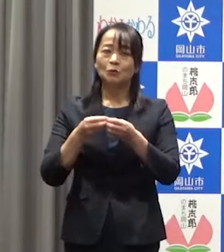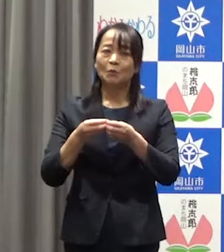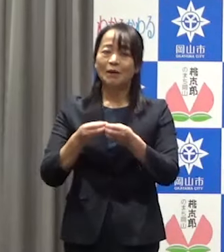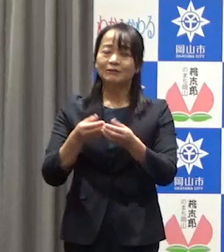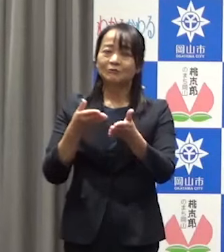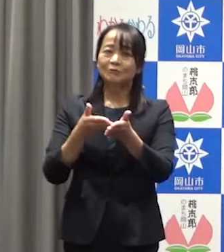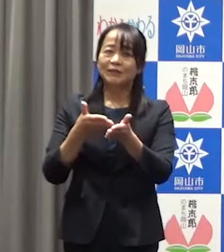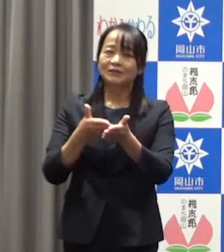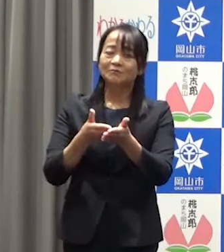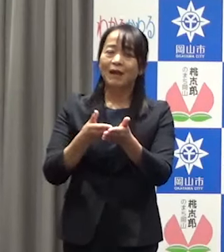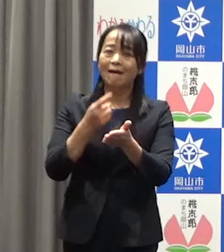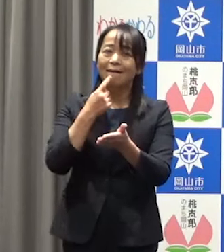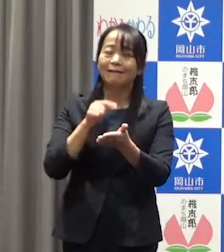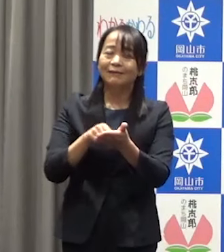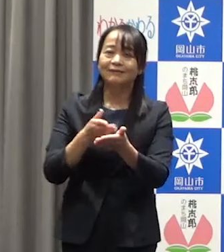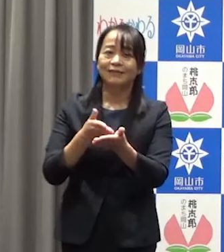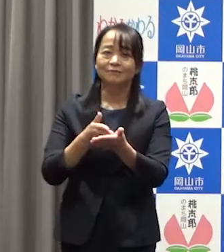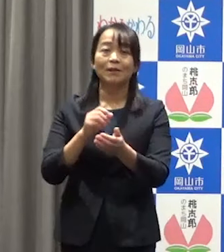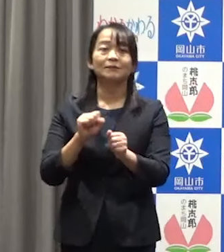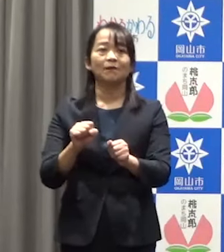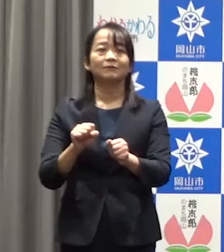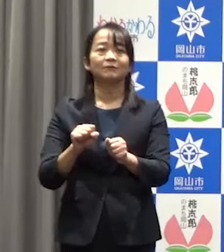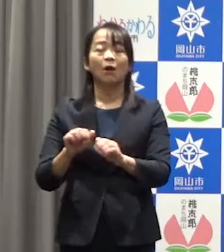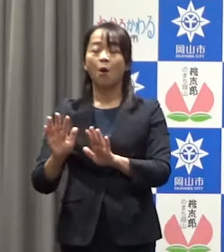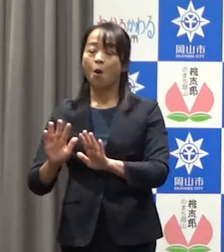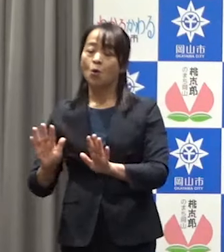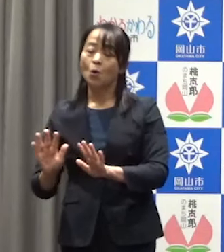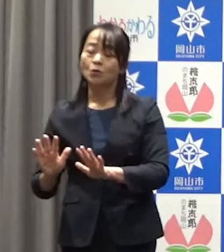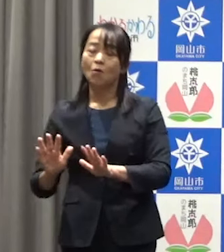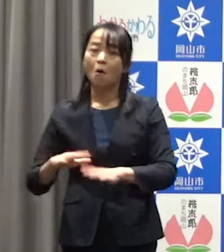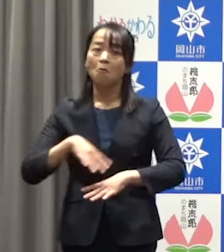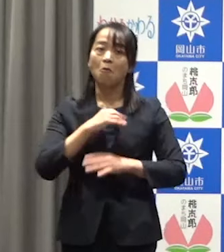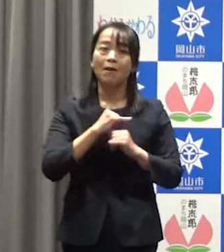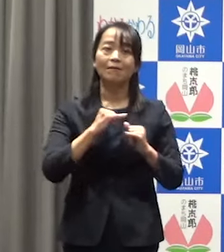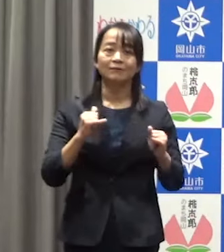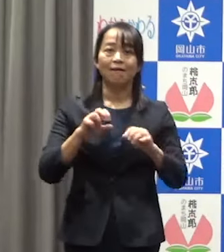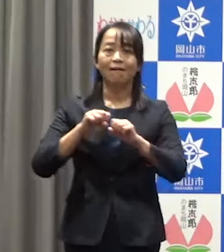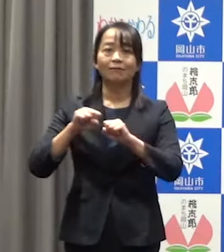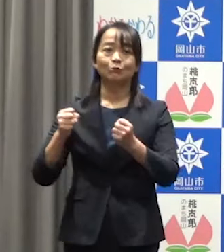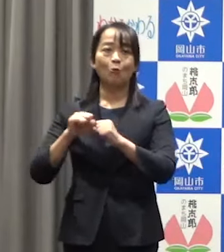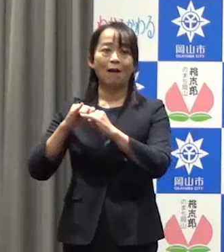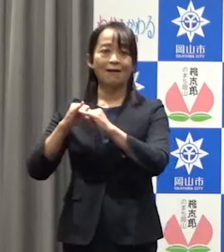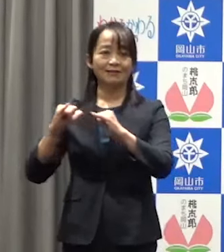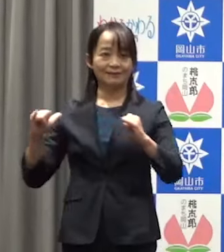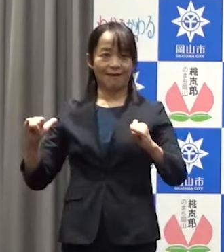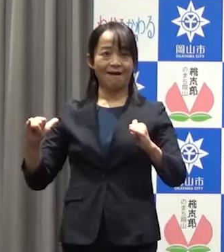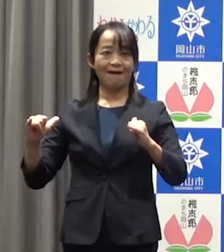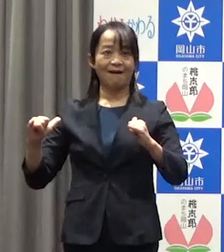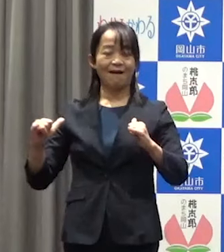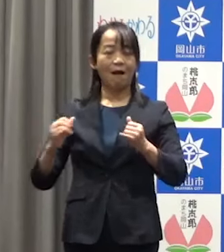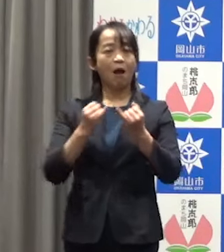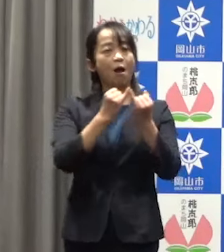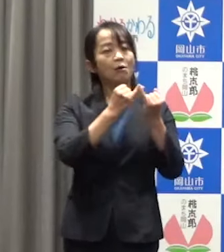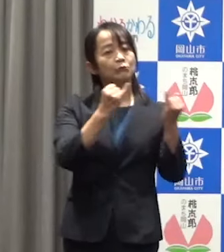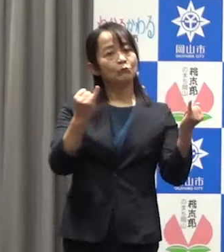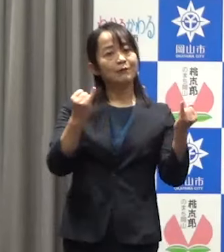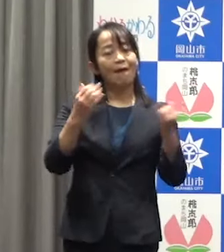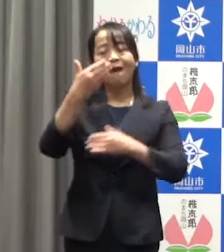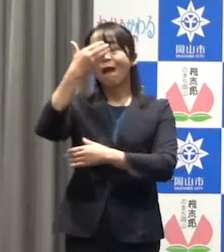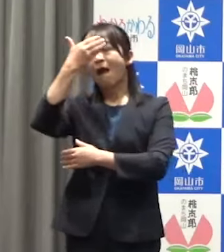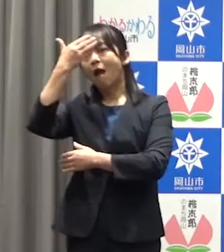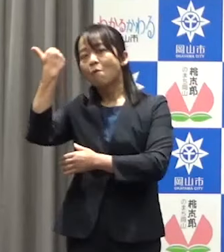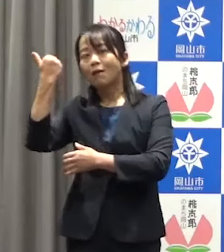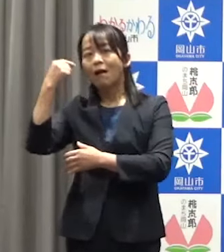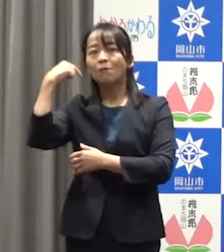と、子どもから高齢者、障害のある方、女性や若者、